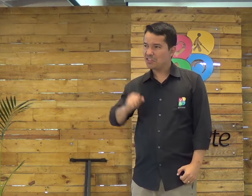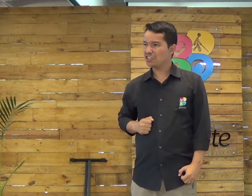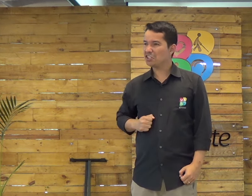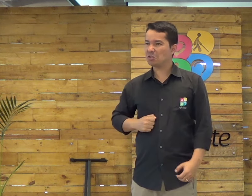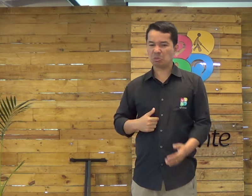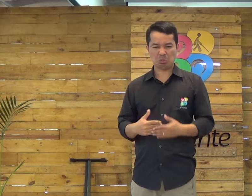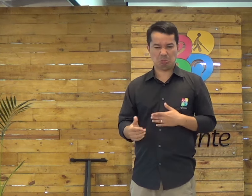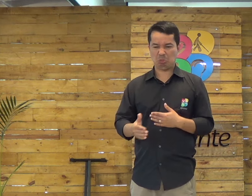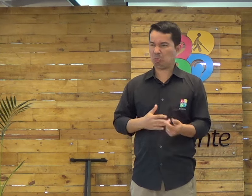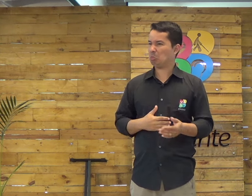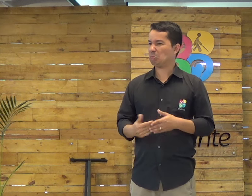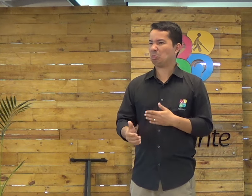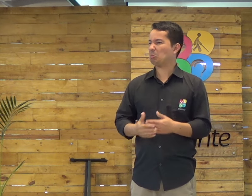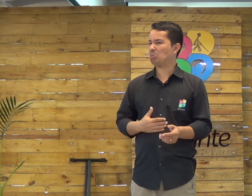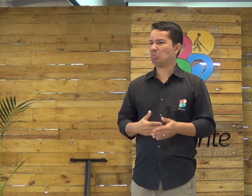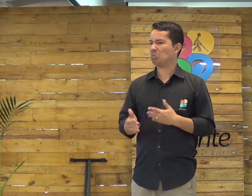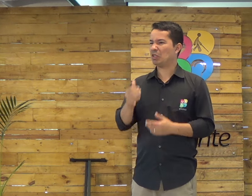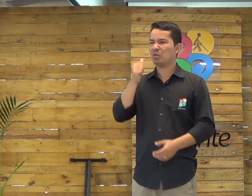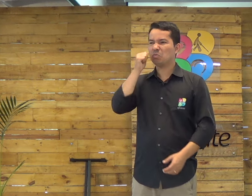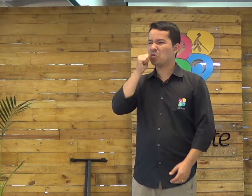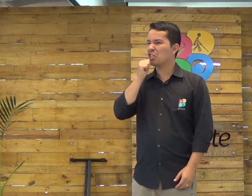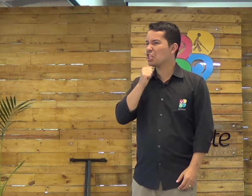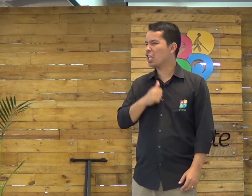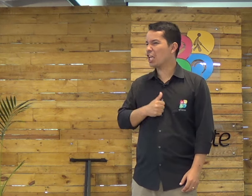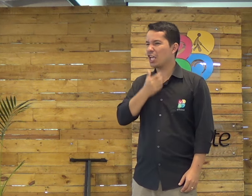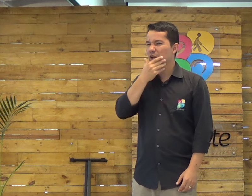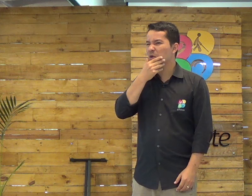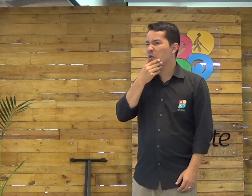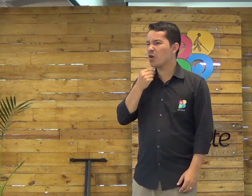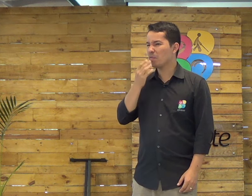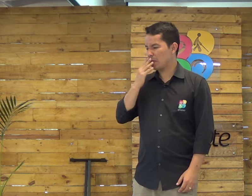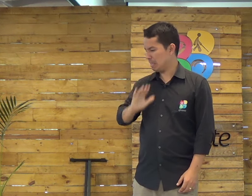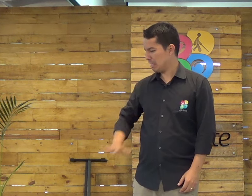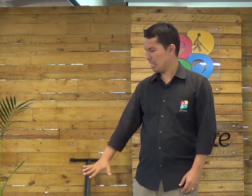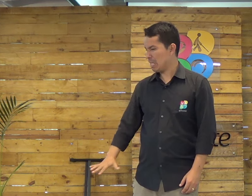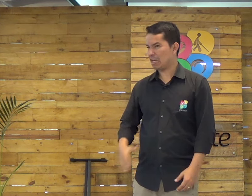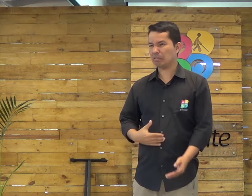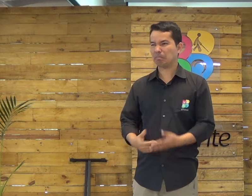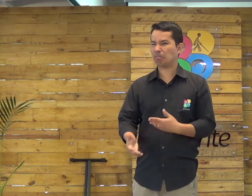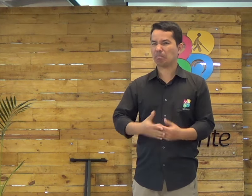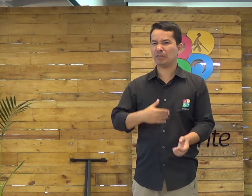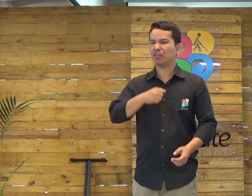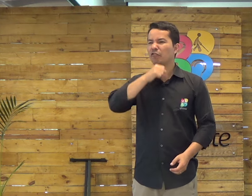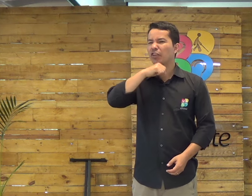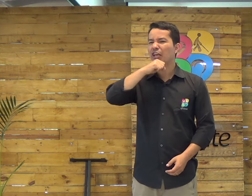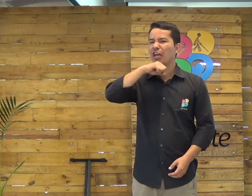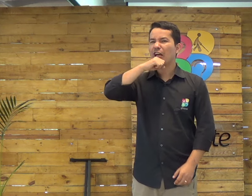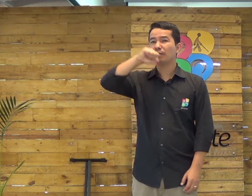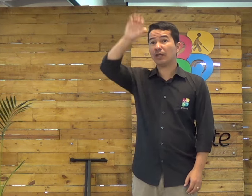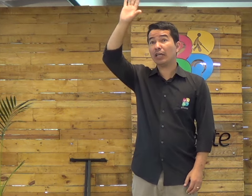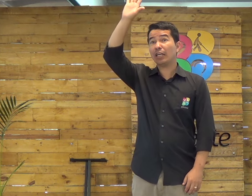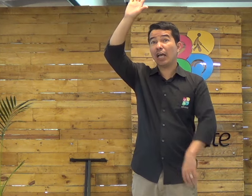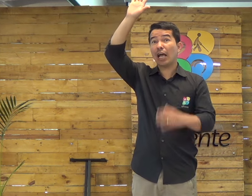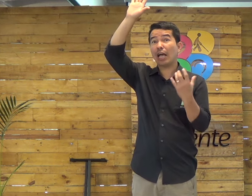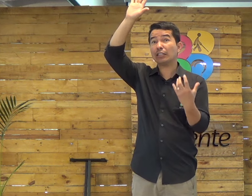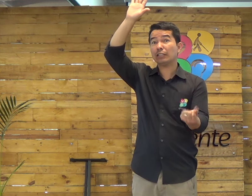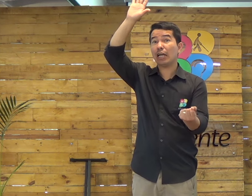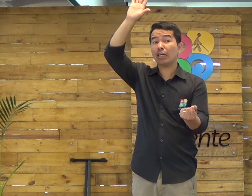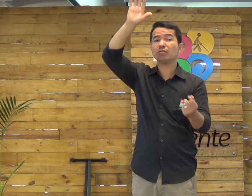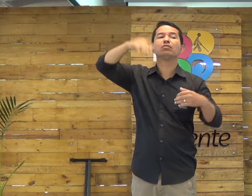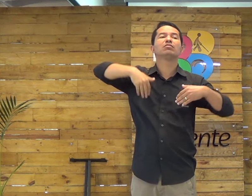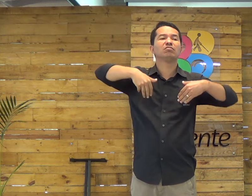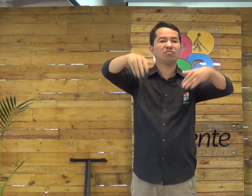Surdos, ouvintes, tanto faz, a pessoa que seja, se for homem, se for mulher, se for criança, se for